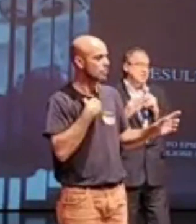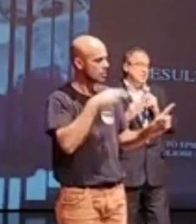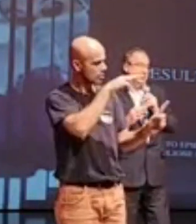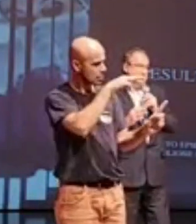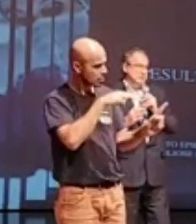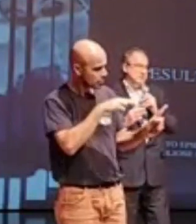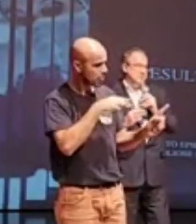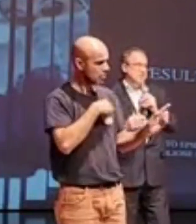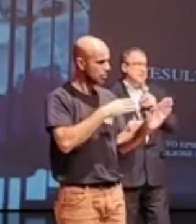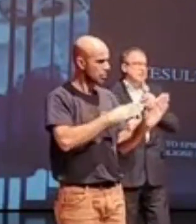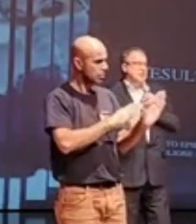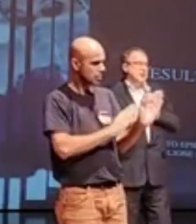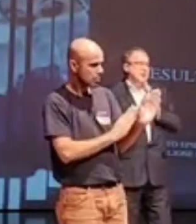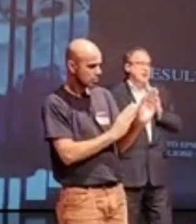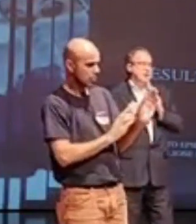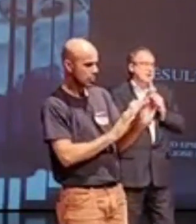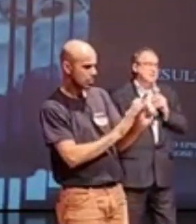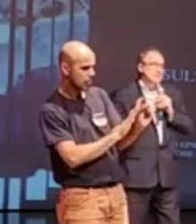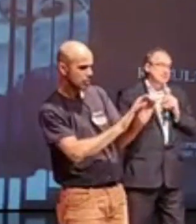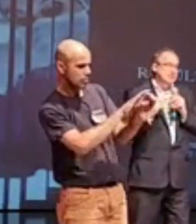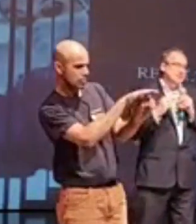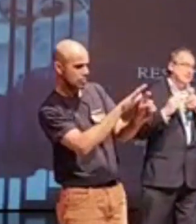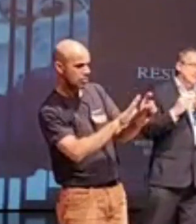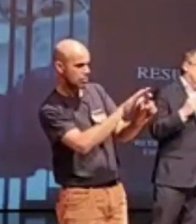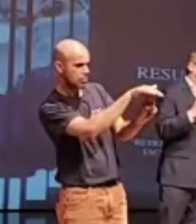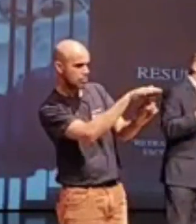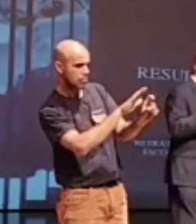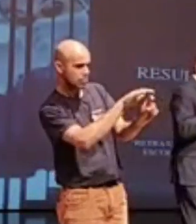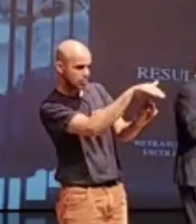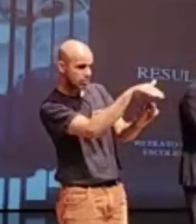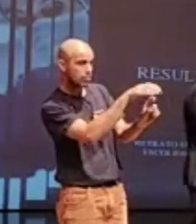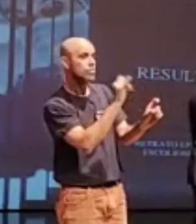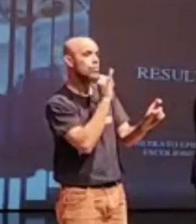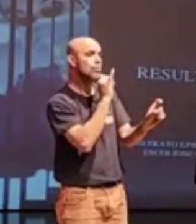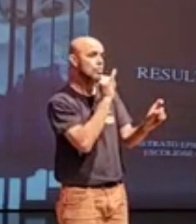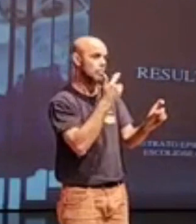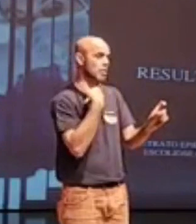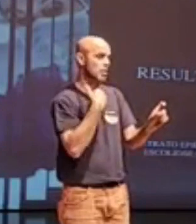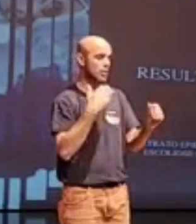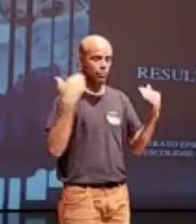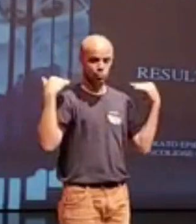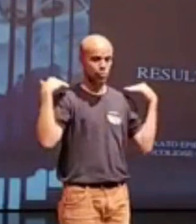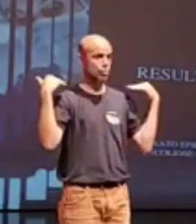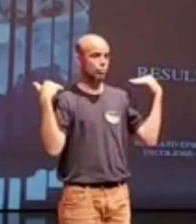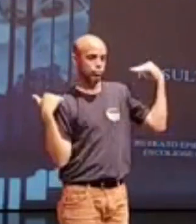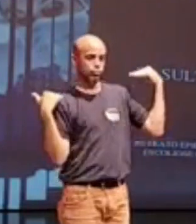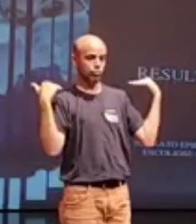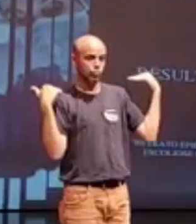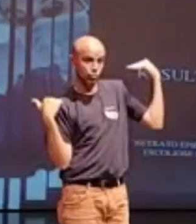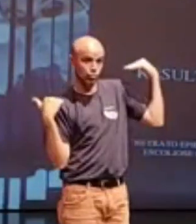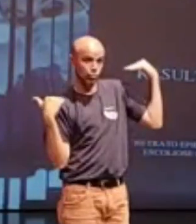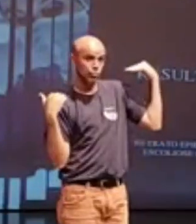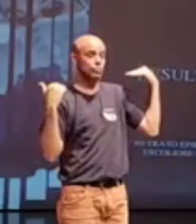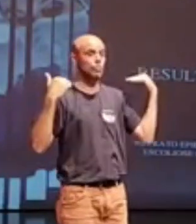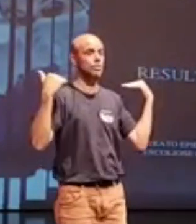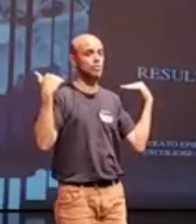as assimetrias. A assimetria, por exemplo, um ombro desnivelado, um ombro